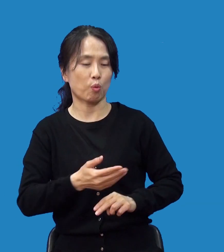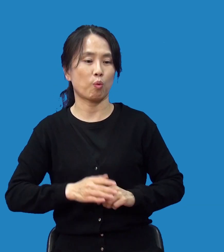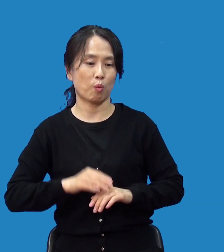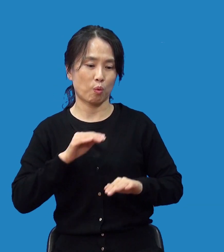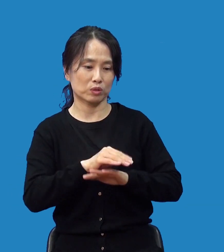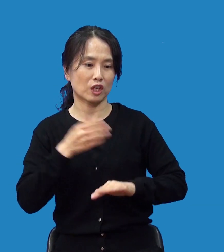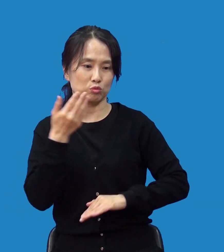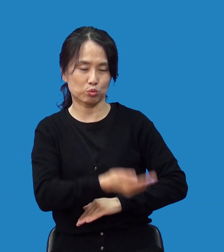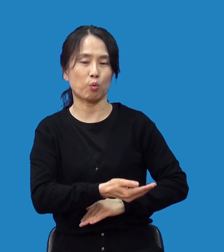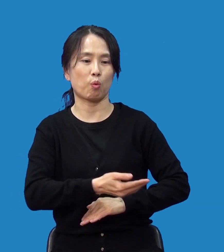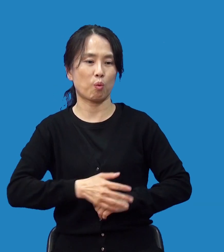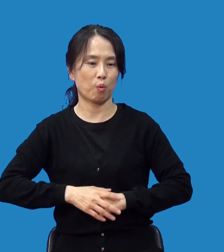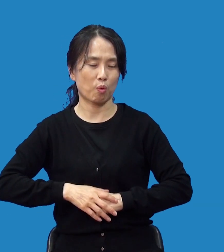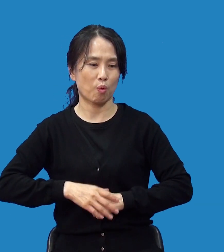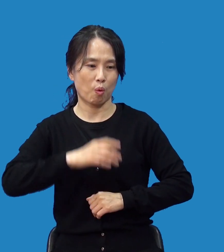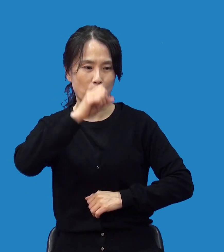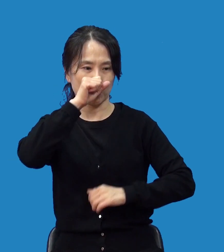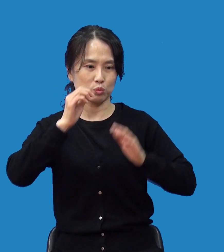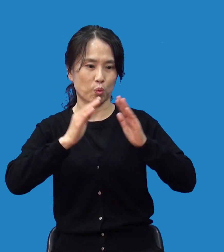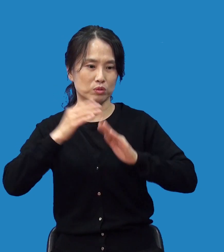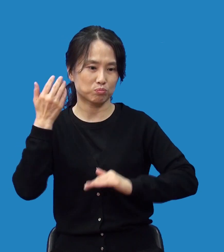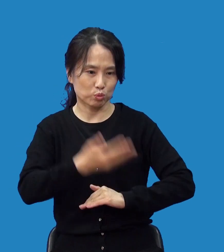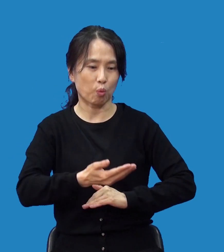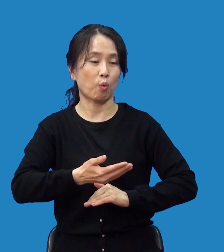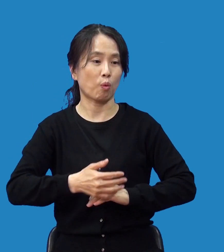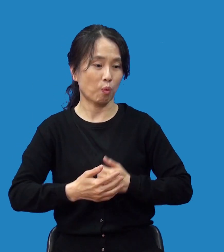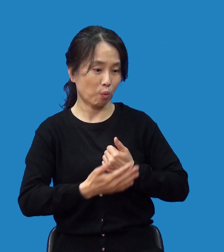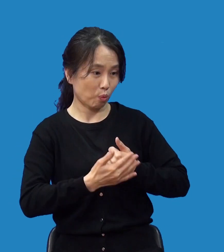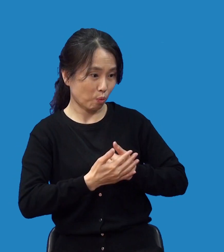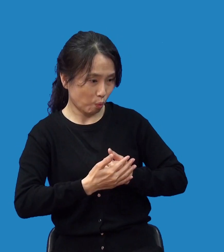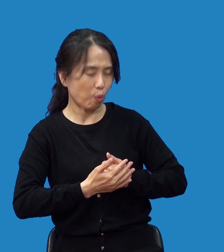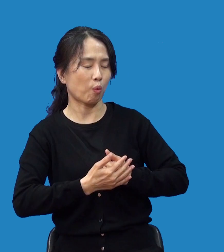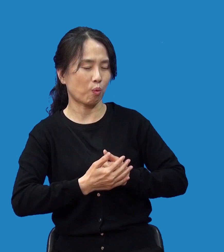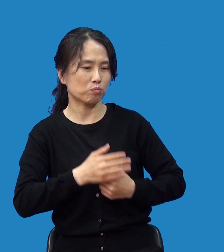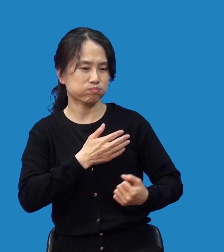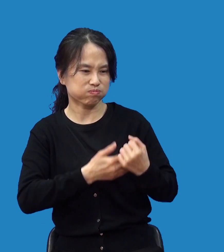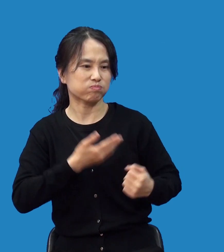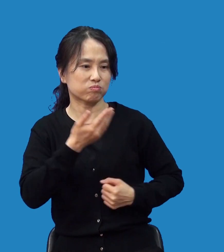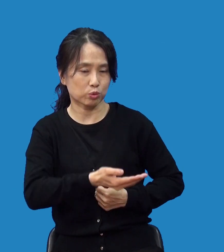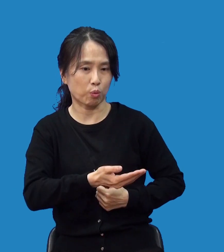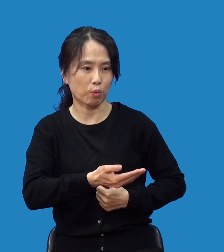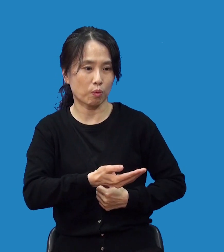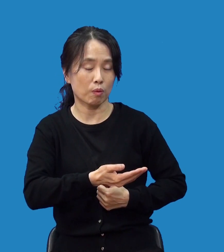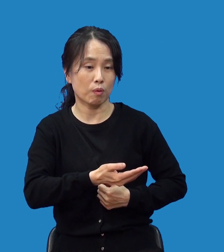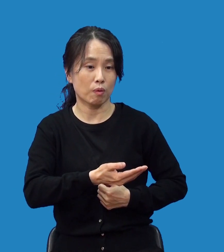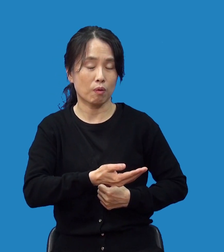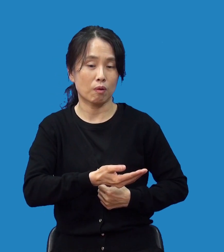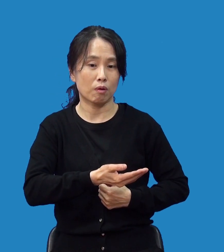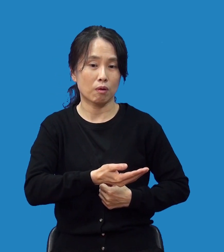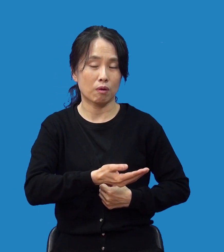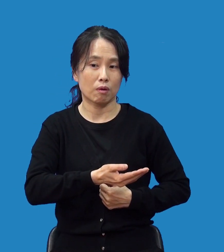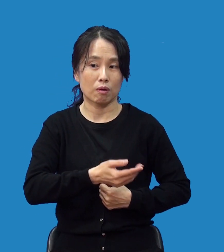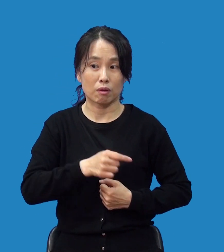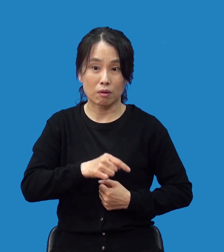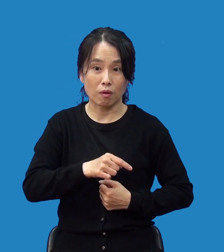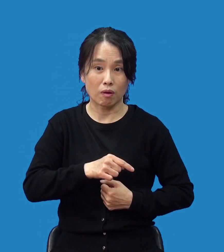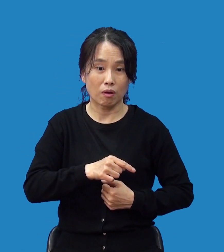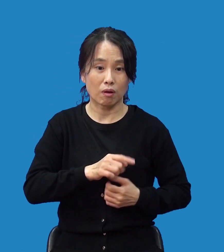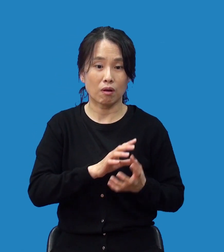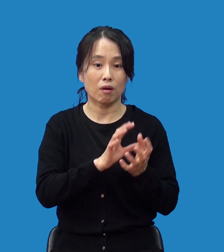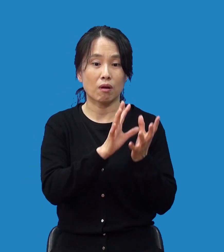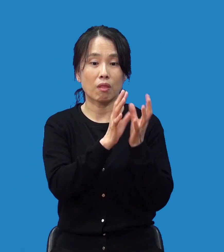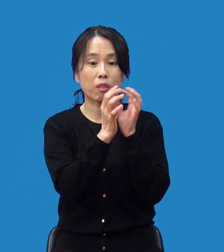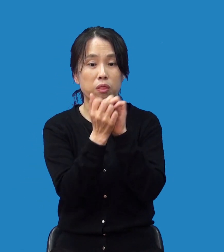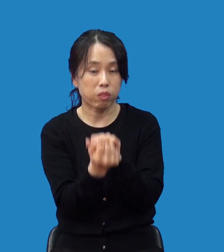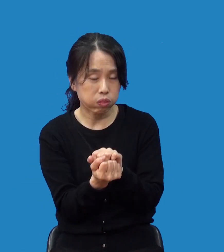승용차도 주고 좋은 집도 주고 권력도 주고. 근데 그거요 시드는 꽃과